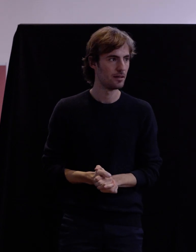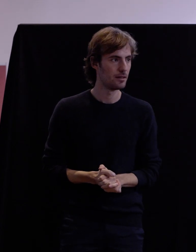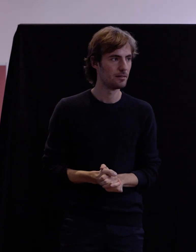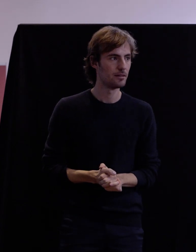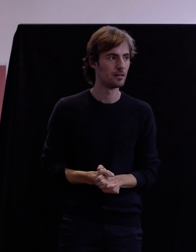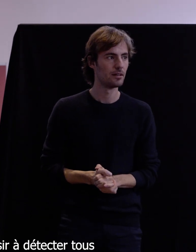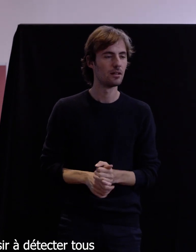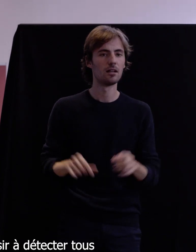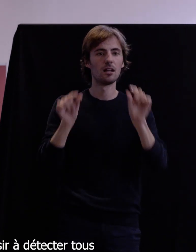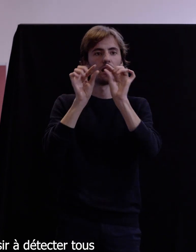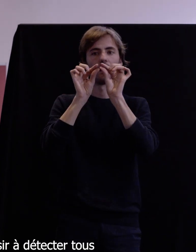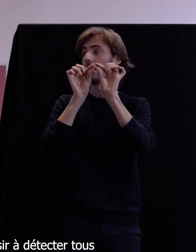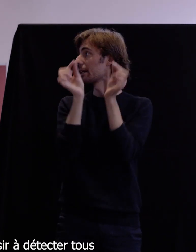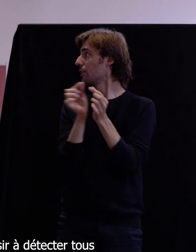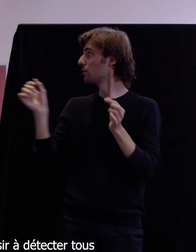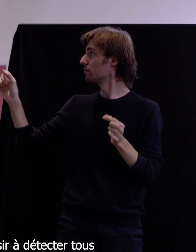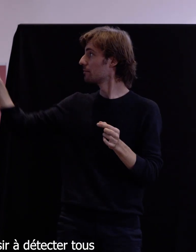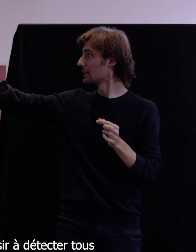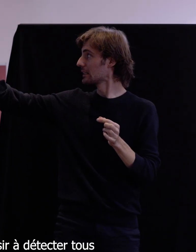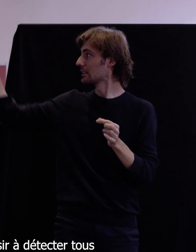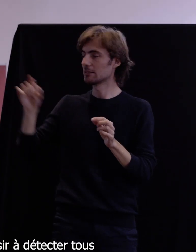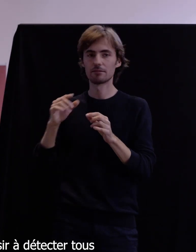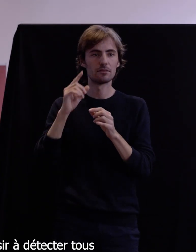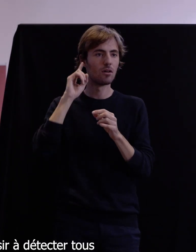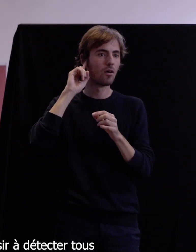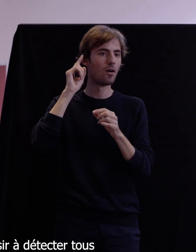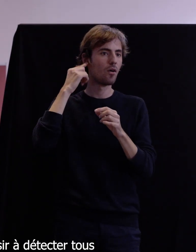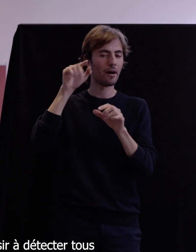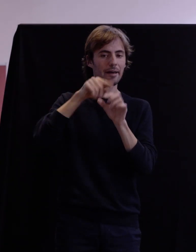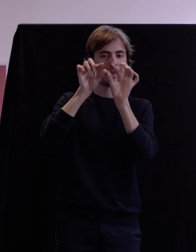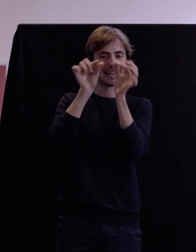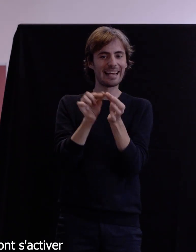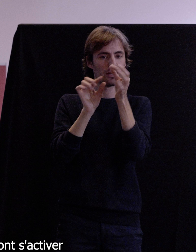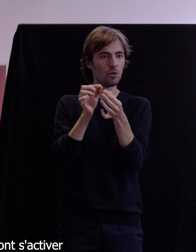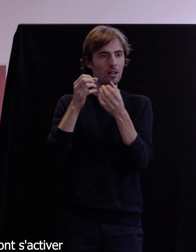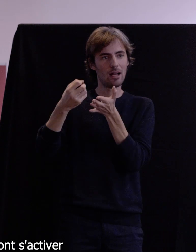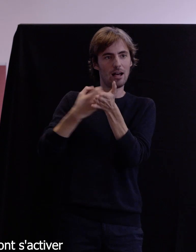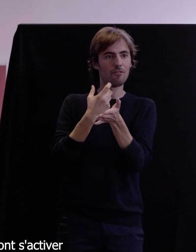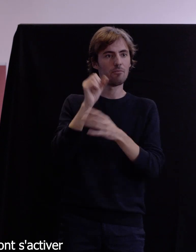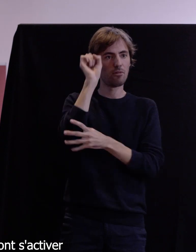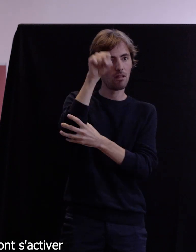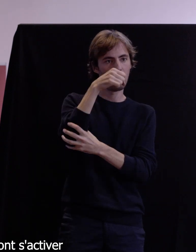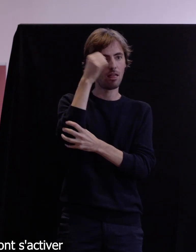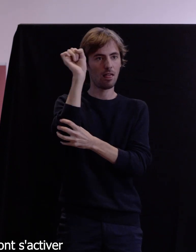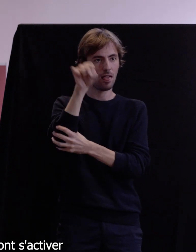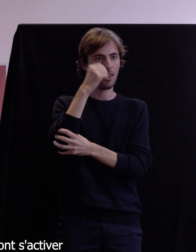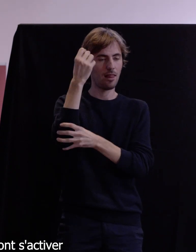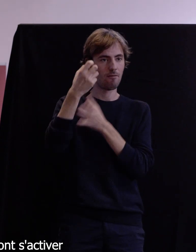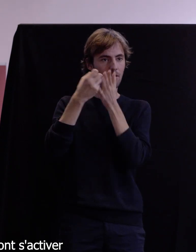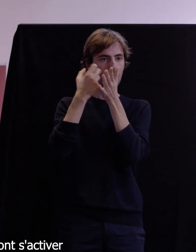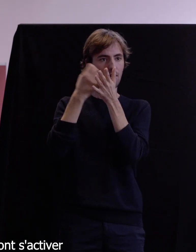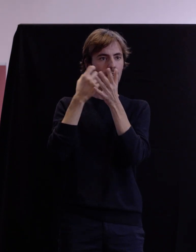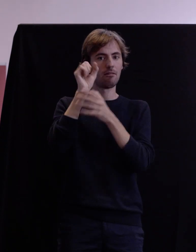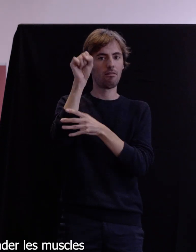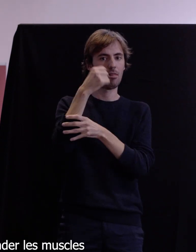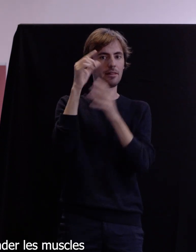qui sont là, en fait, ils vont réussir à détecter tous les mouvements de tête que vous faites. Et en fait, ils vont s'activer à chaque mouvement de tête que